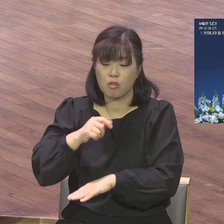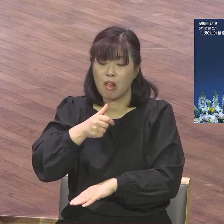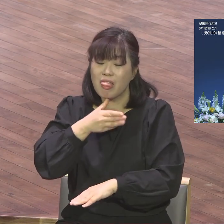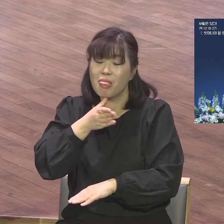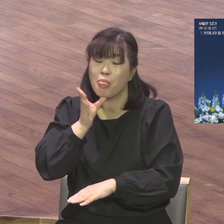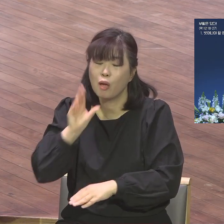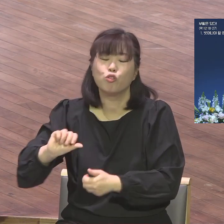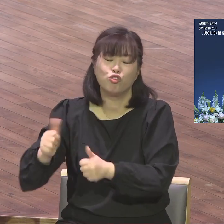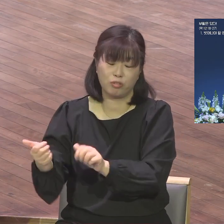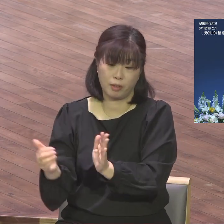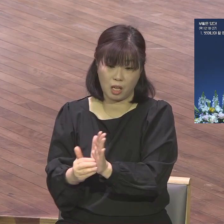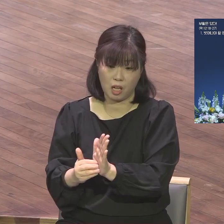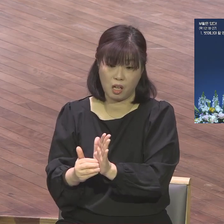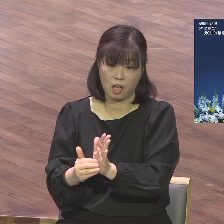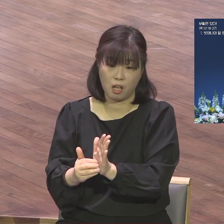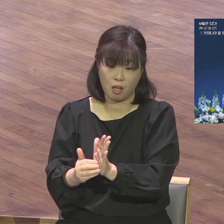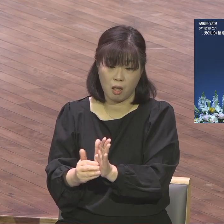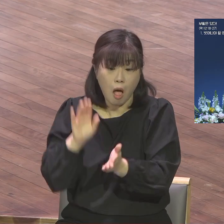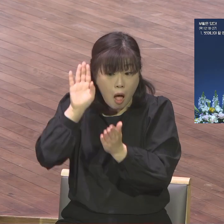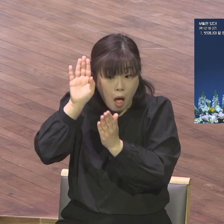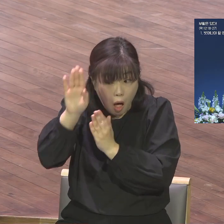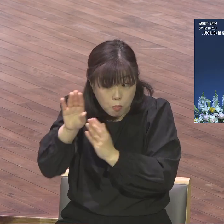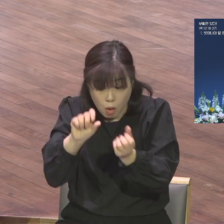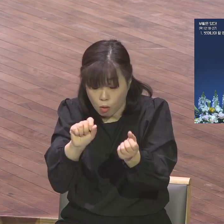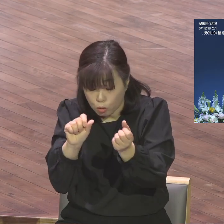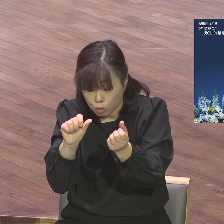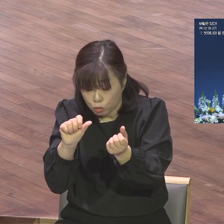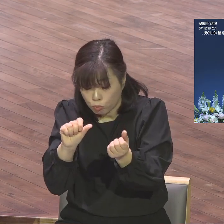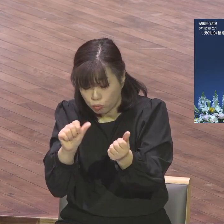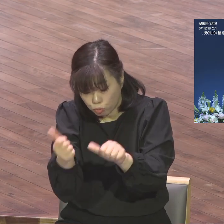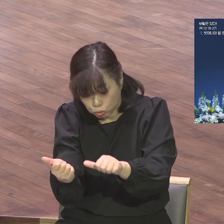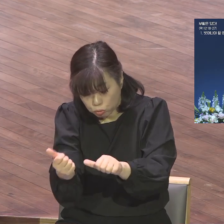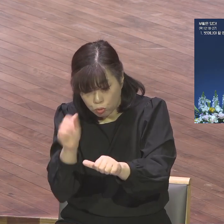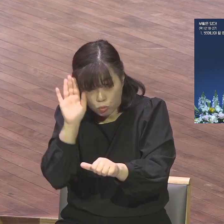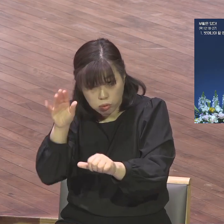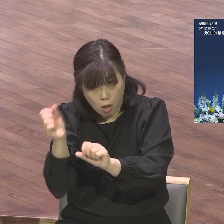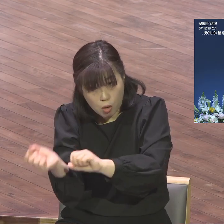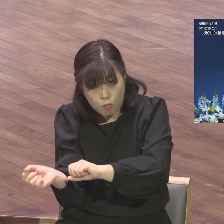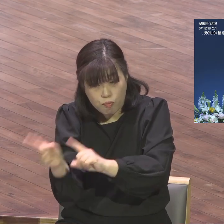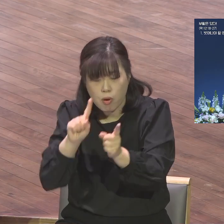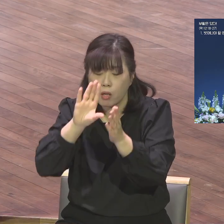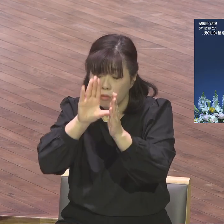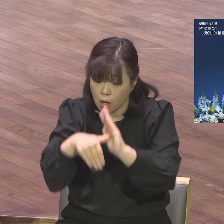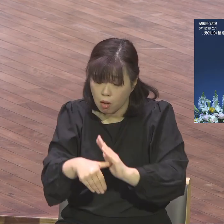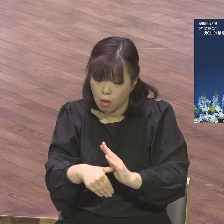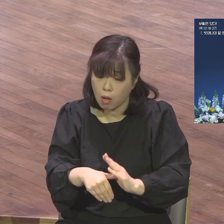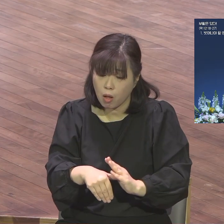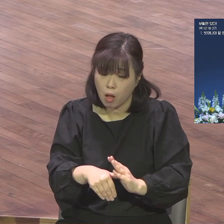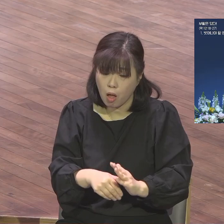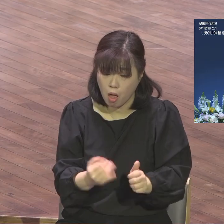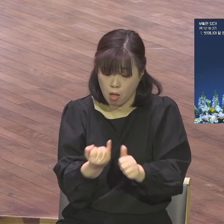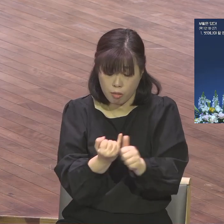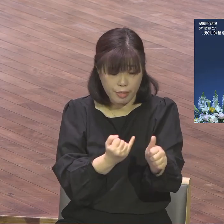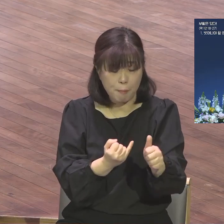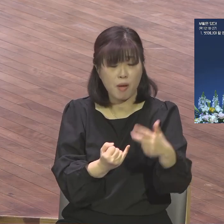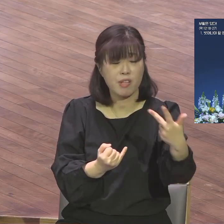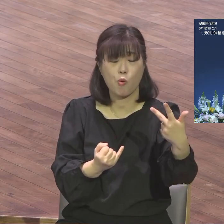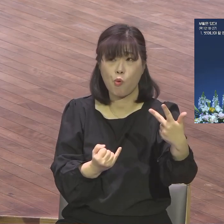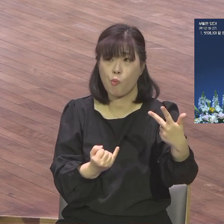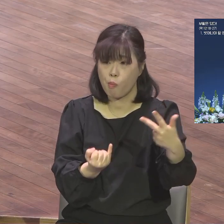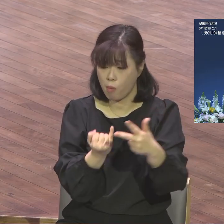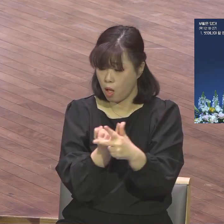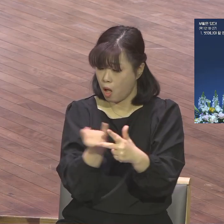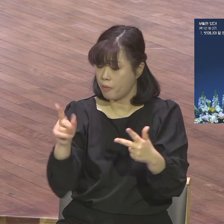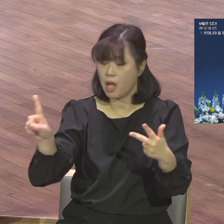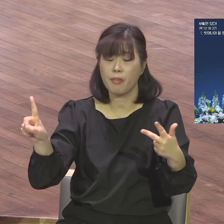부활을 있다고 하면 부활을 하게 되면 누구 아내 됩니까? 그 질문이에요. 니들은